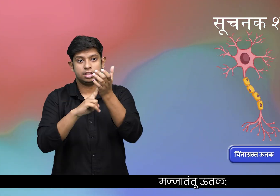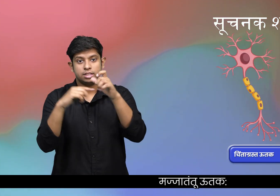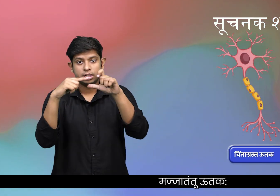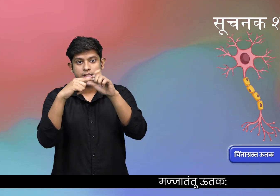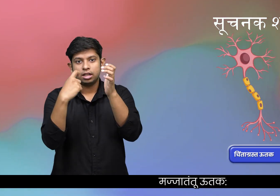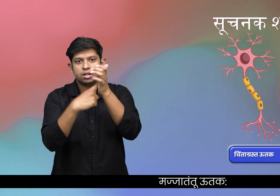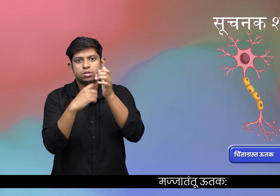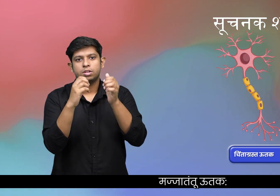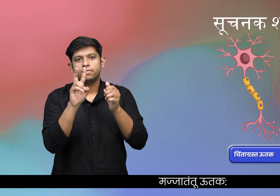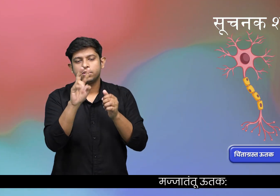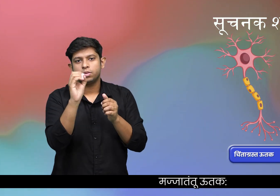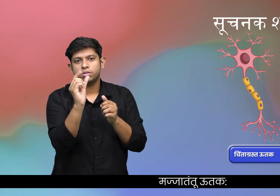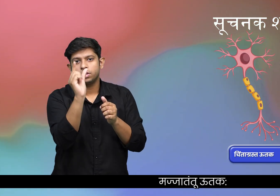मज्जातंतू ऊतक.